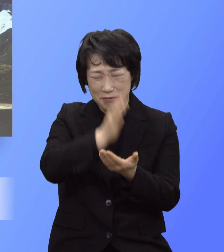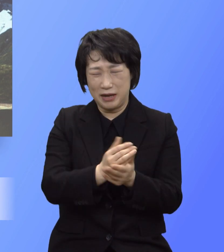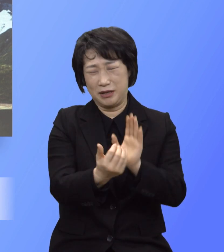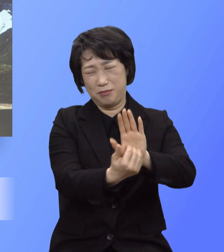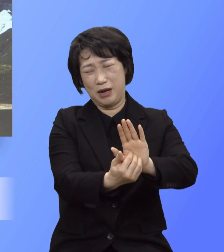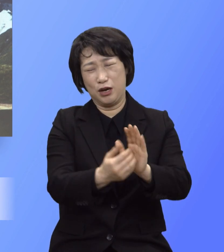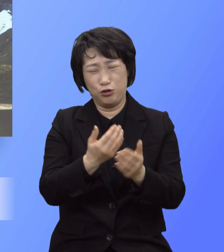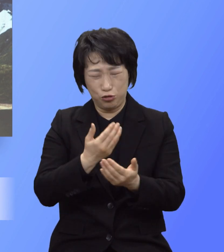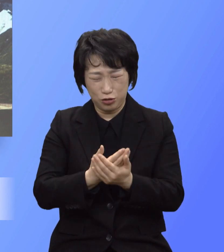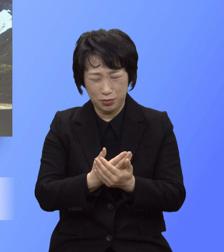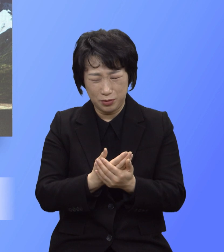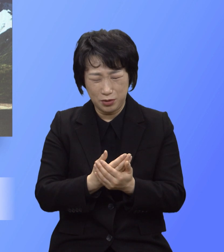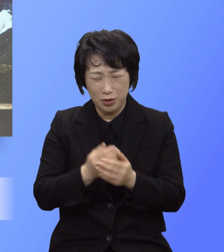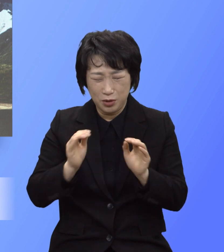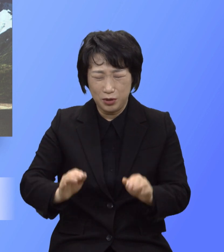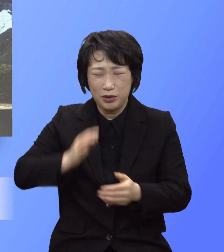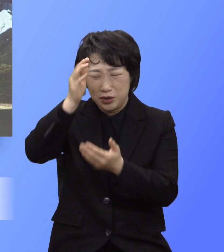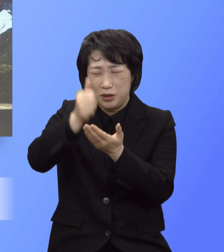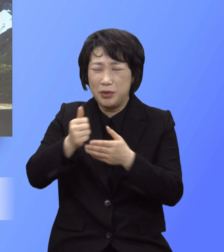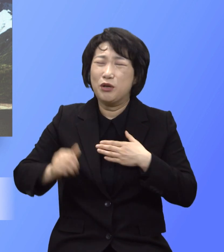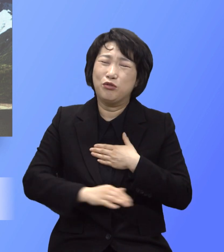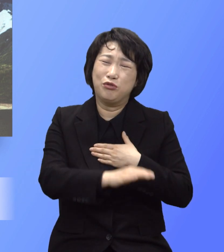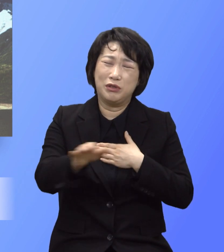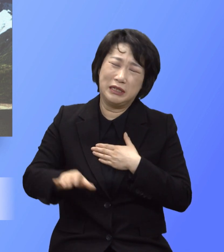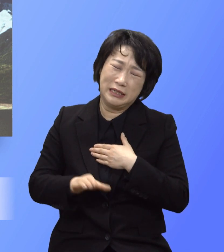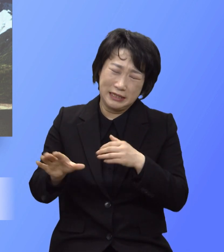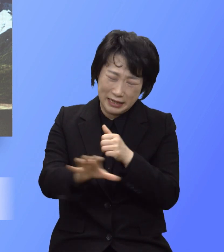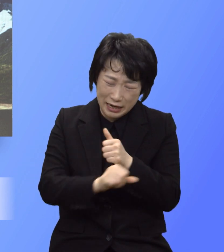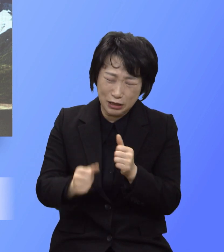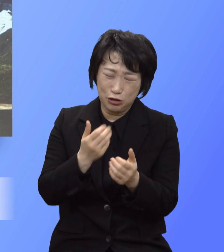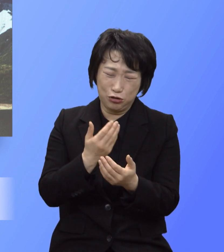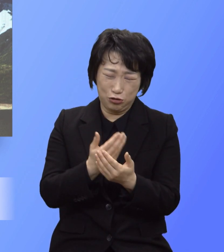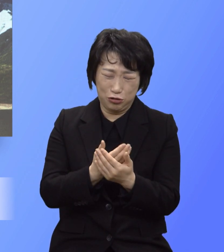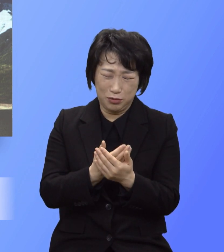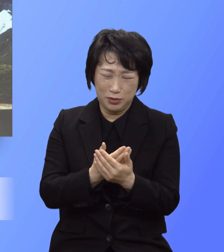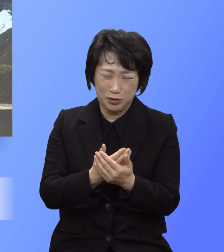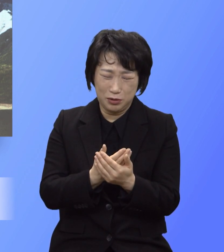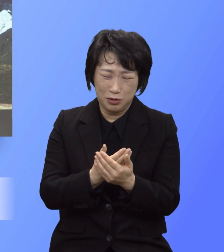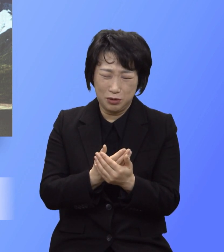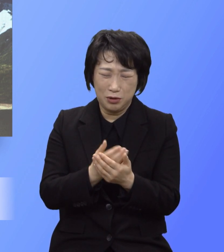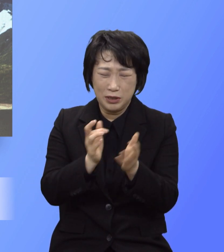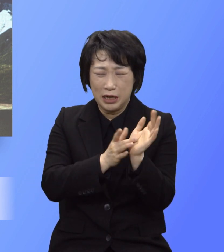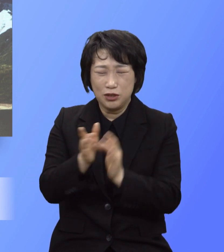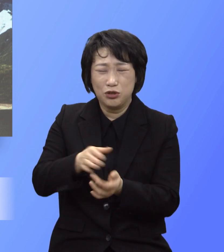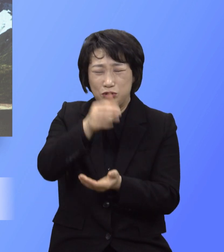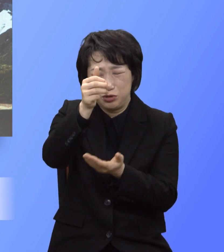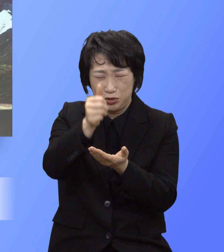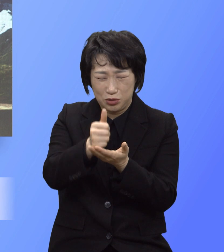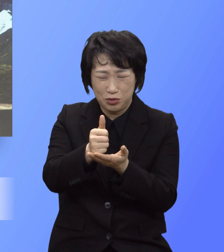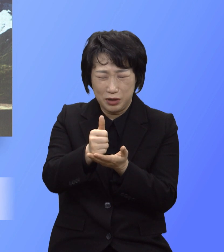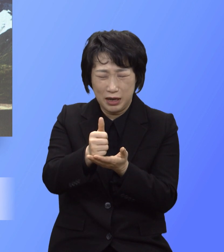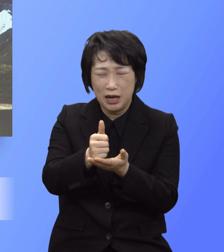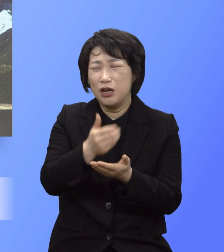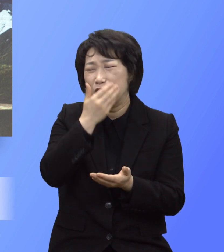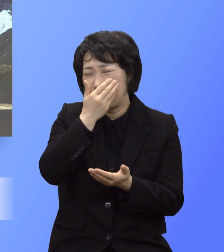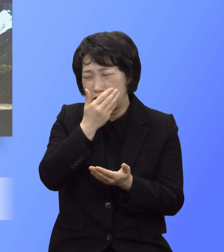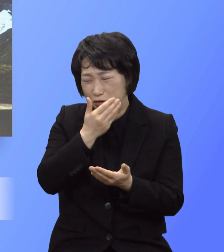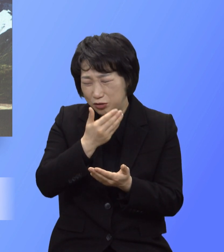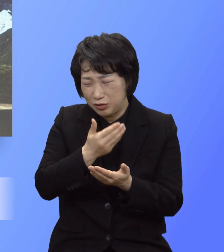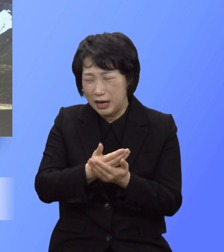하시사 성령이 저들을 장악하셔서 예수 그리스도의